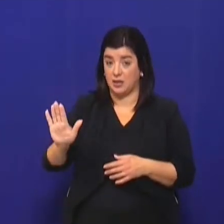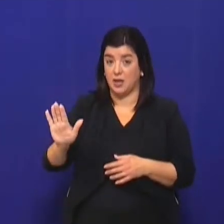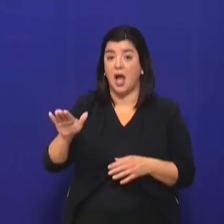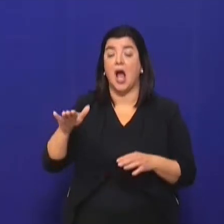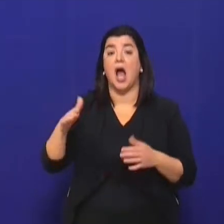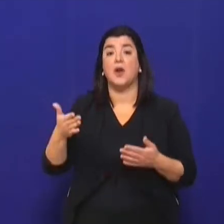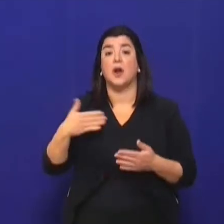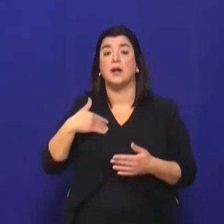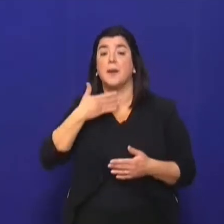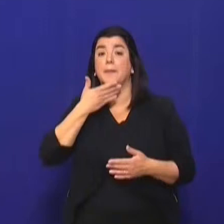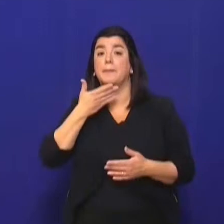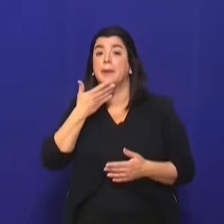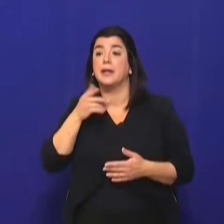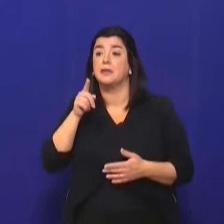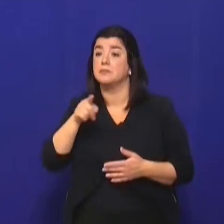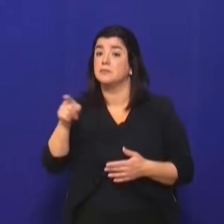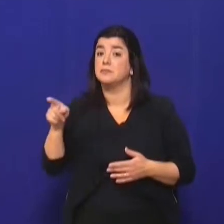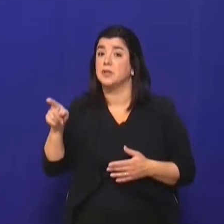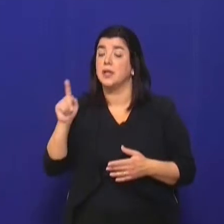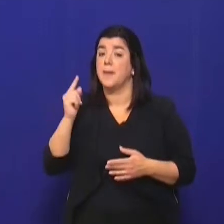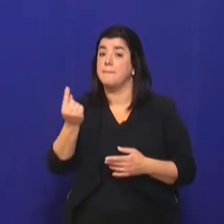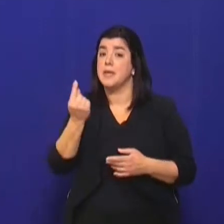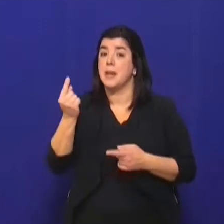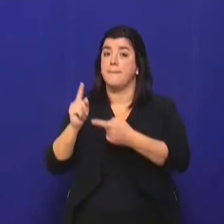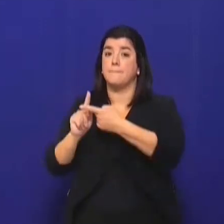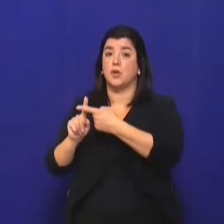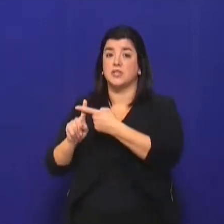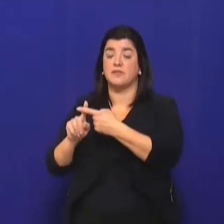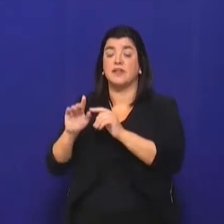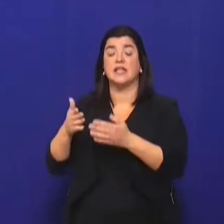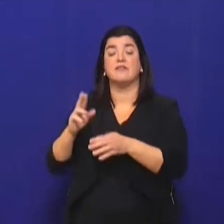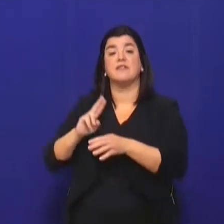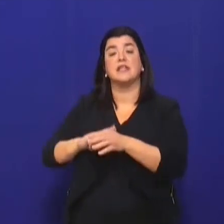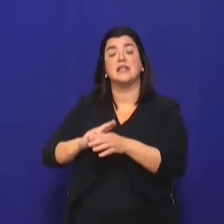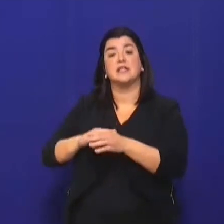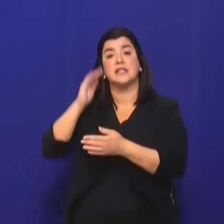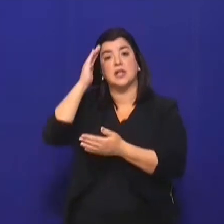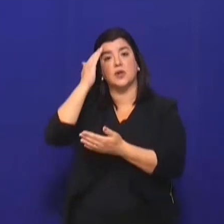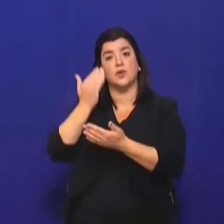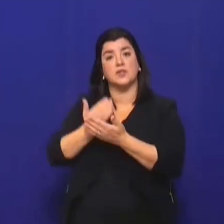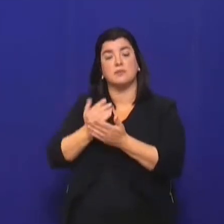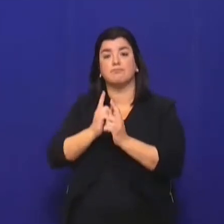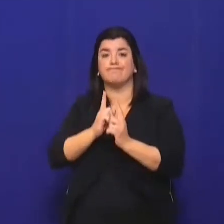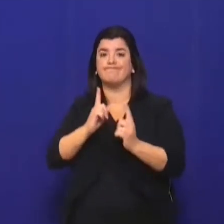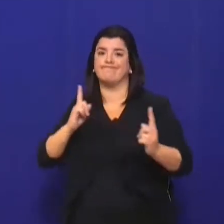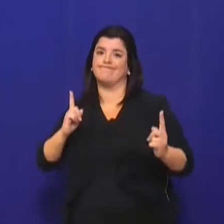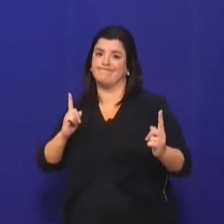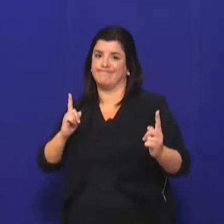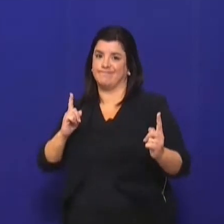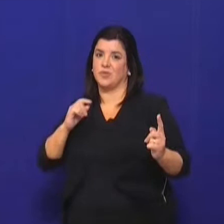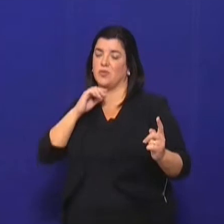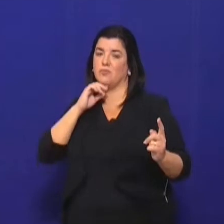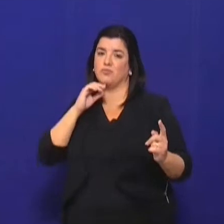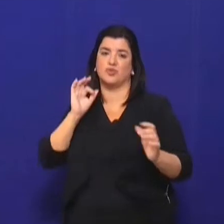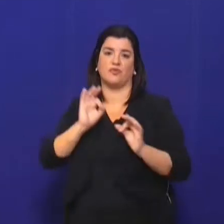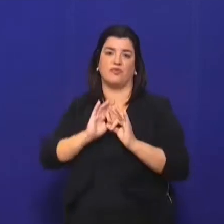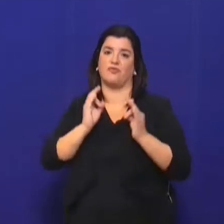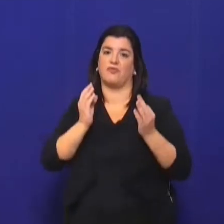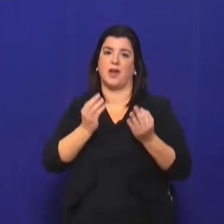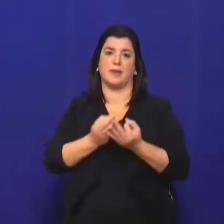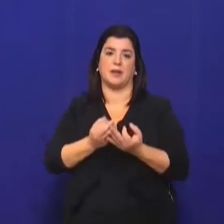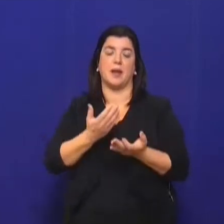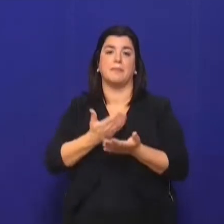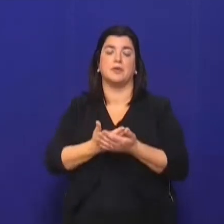wkoll il-pariri tal dak il-persuna pożittiv kif jista' wkoll ma jkunx qrib tal-komplement tal-familja kemm jista' jkun biex